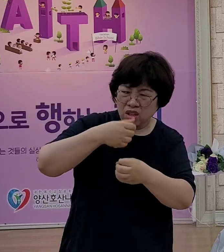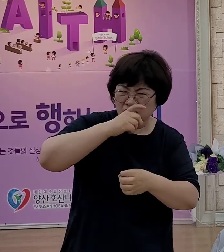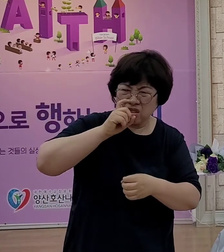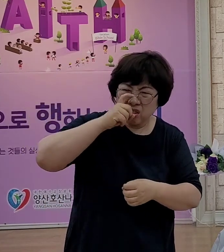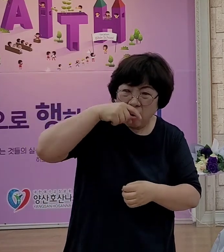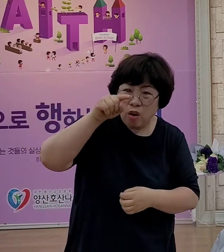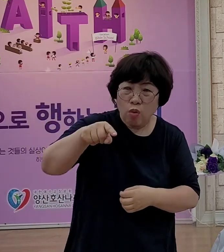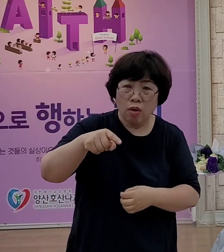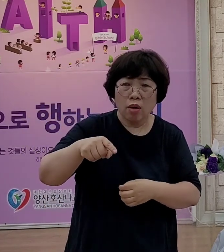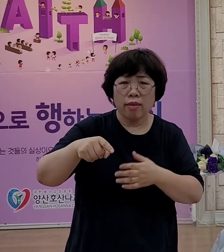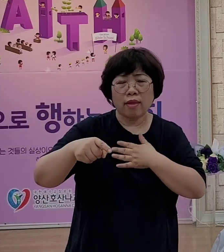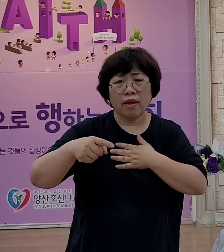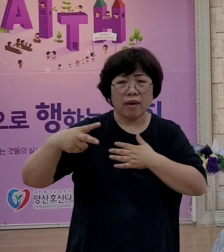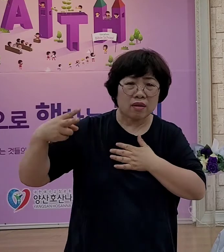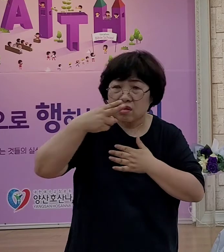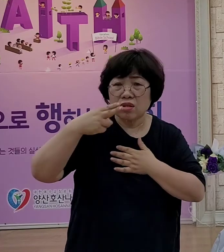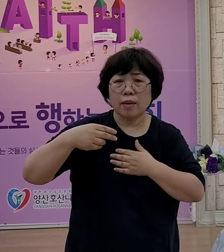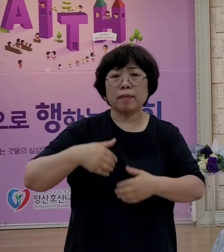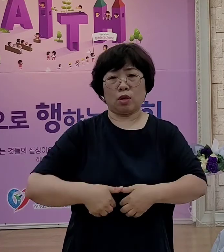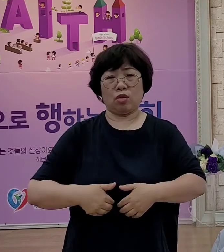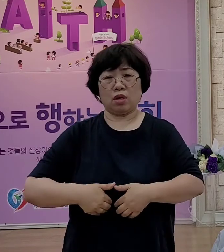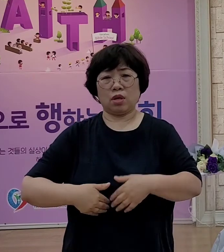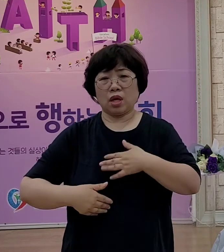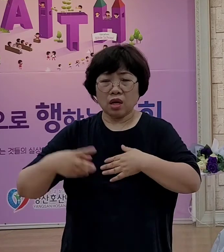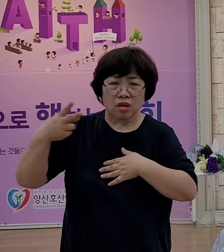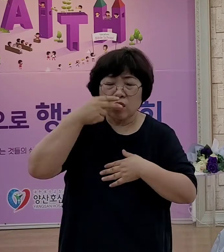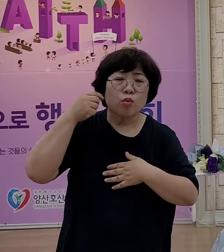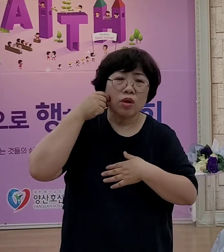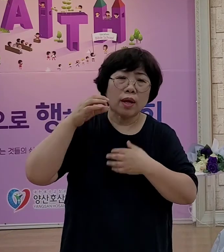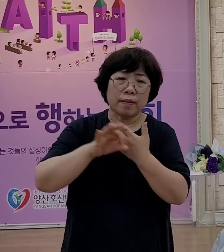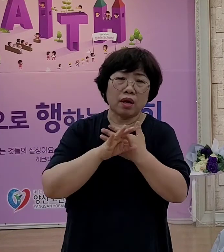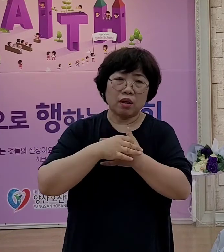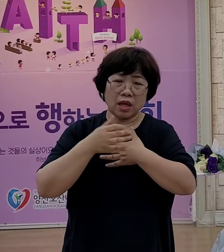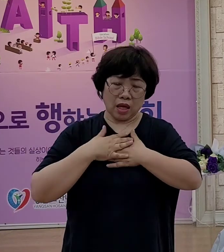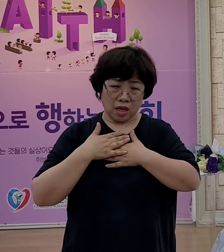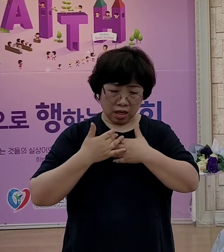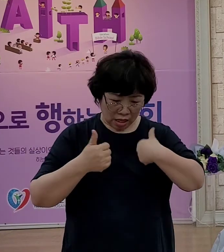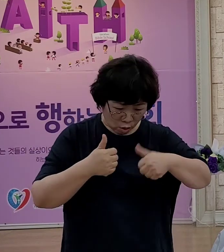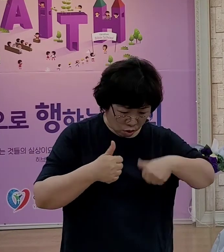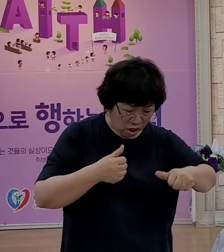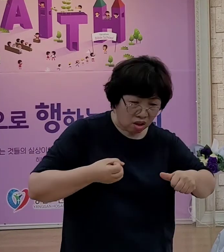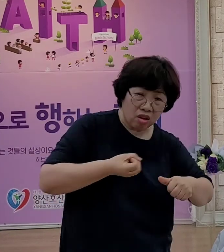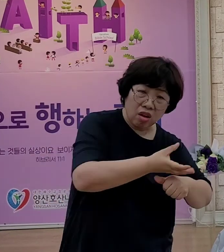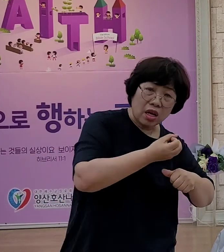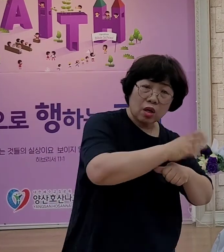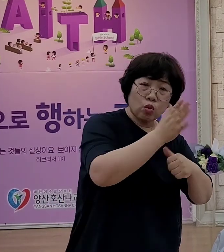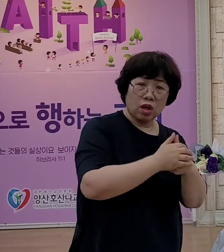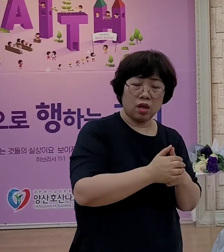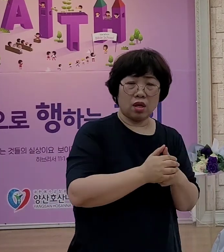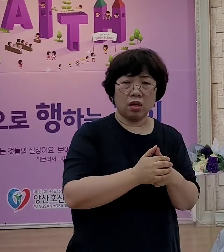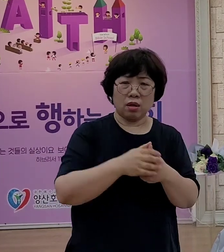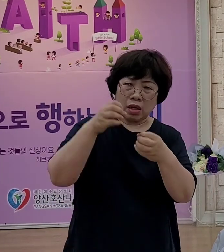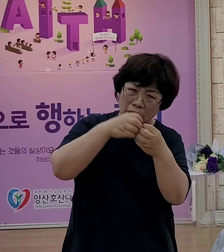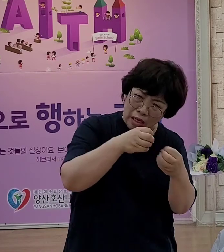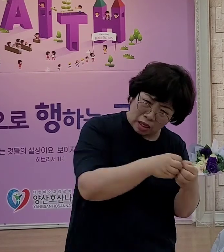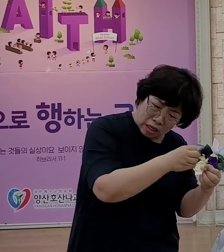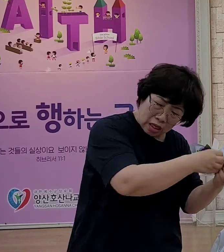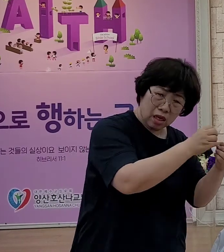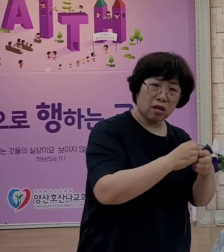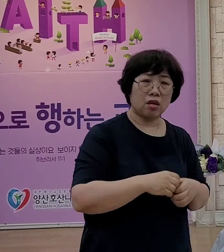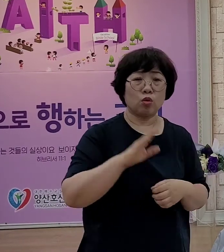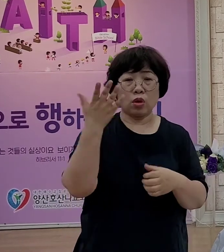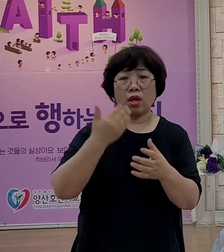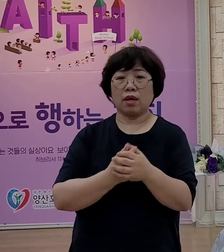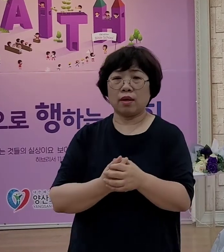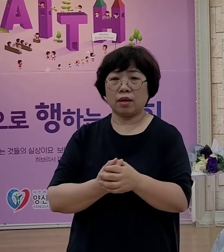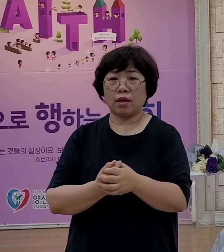더러움은 또 그 후손에게 또 이어져. 저는 우리 집에서 보고 있어요. 우리 집에서.